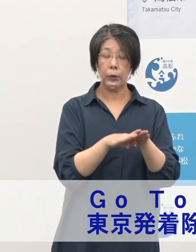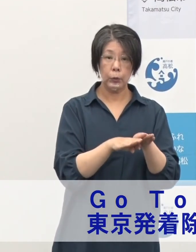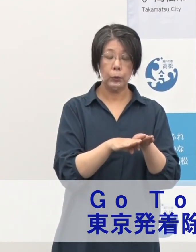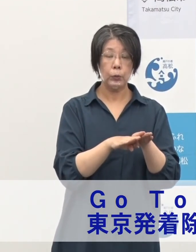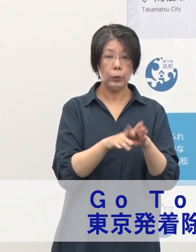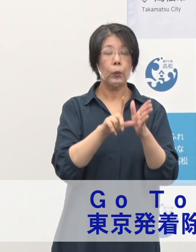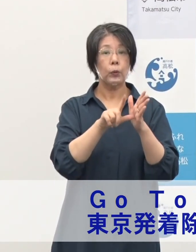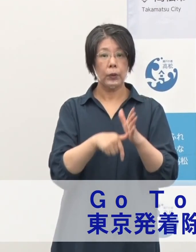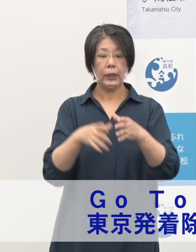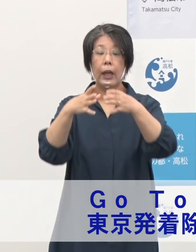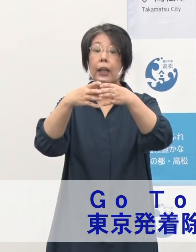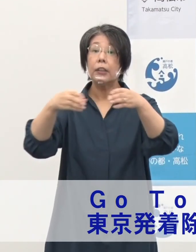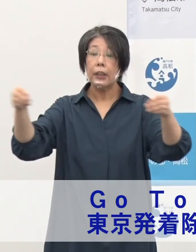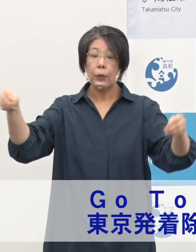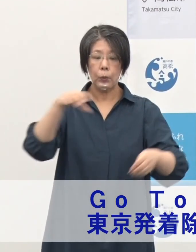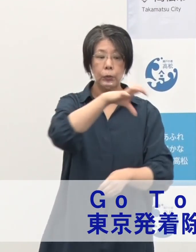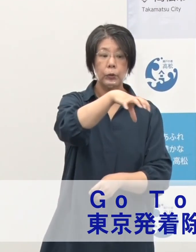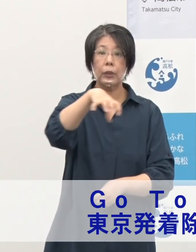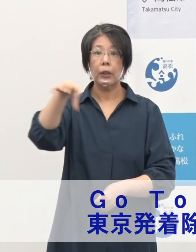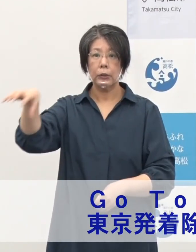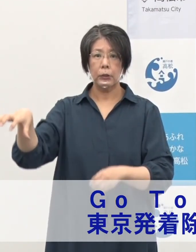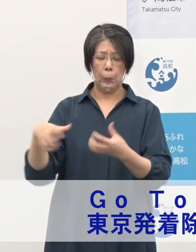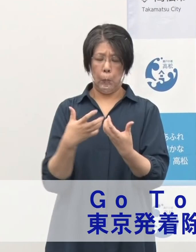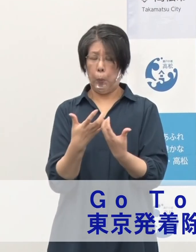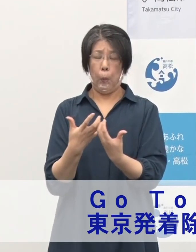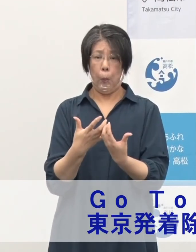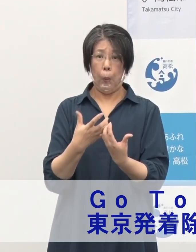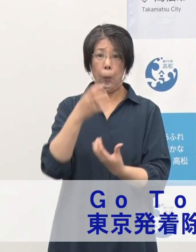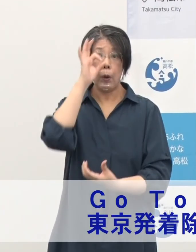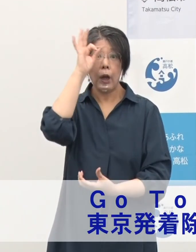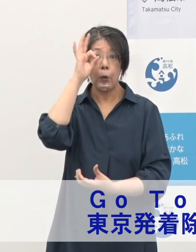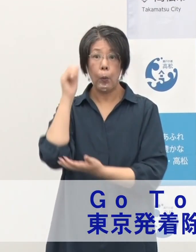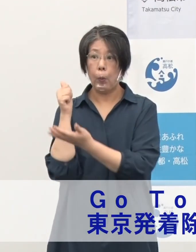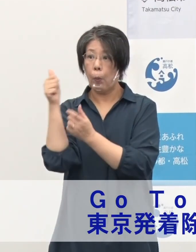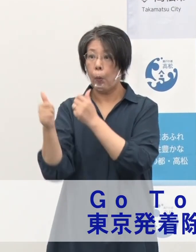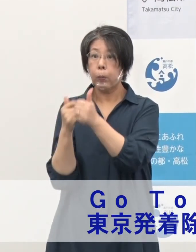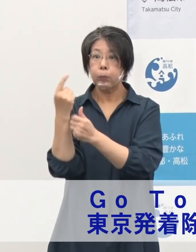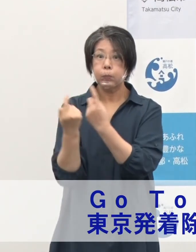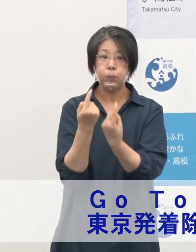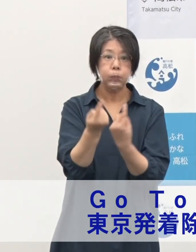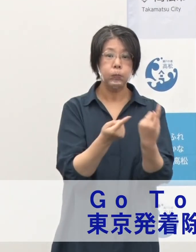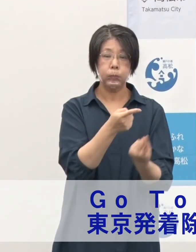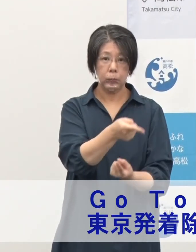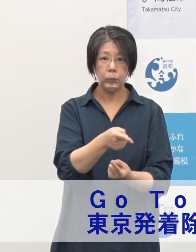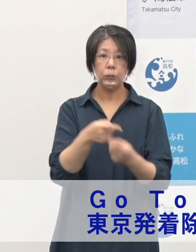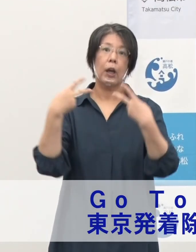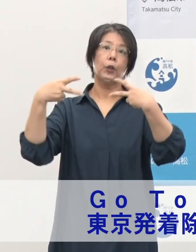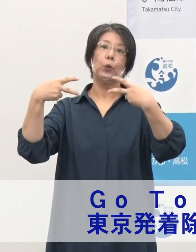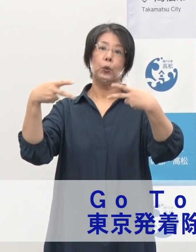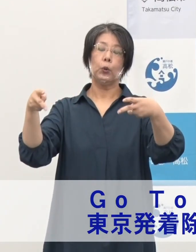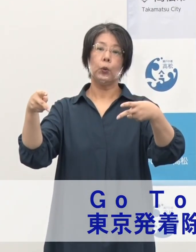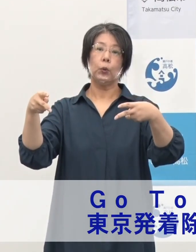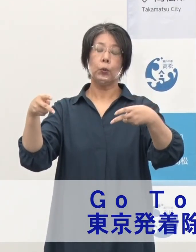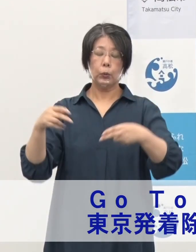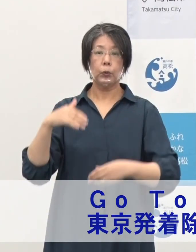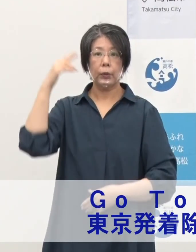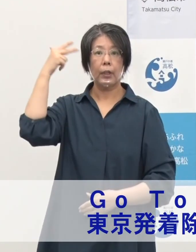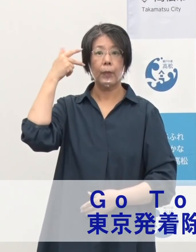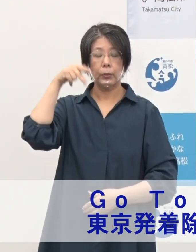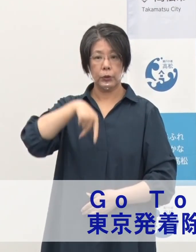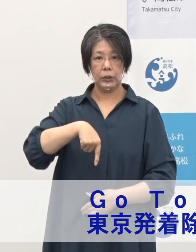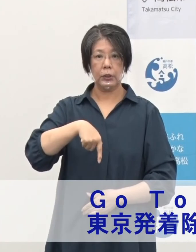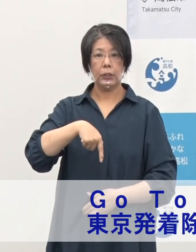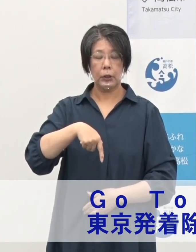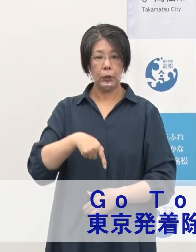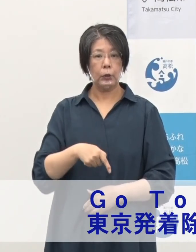全国各地で連日多くの観光客でにぎわう様子が報道されておりましたし本紙におきましても